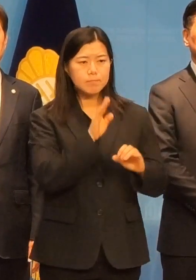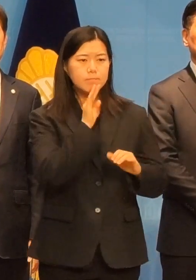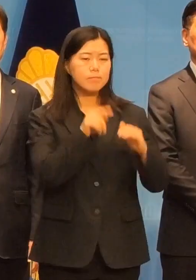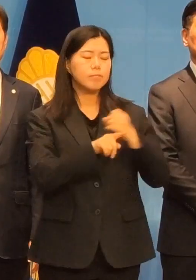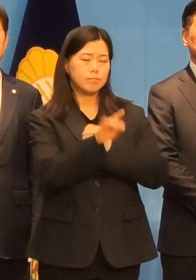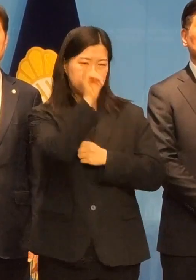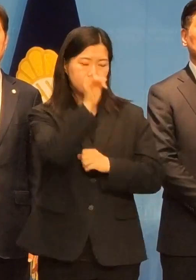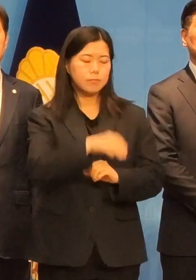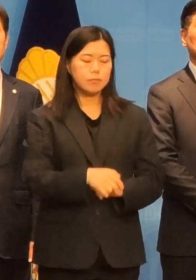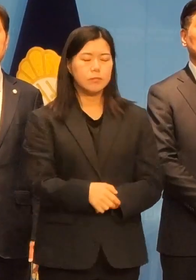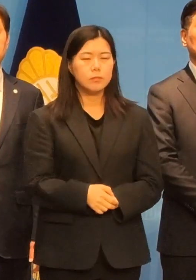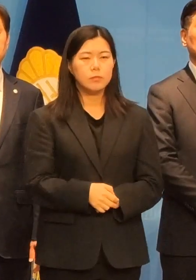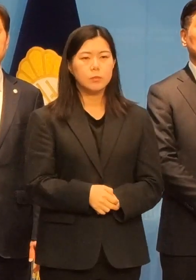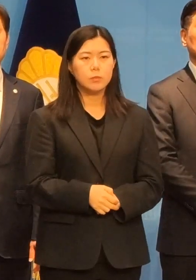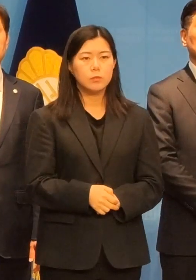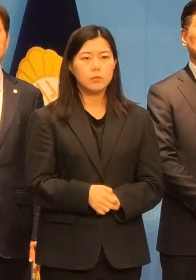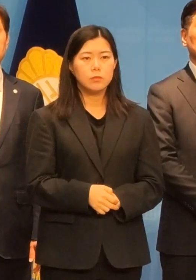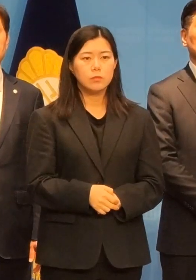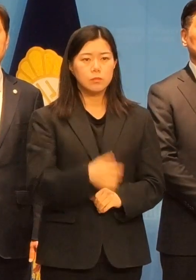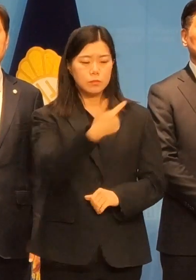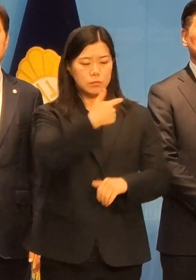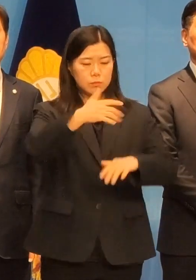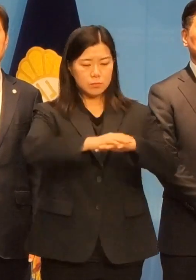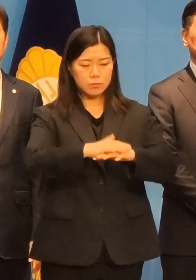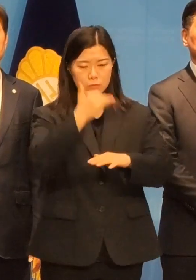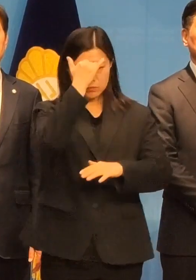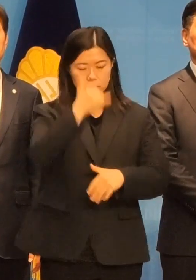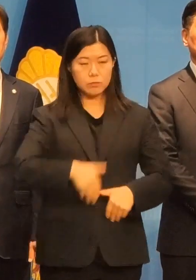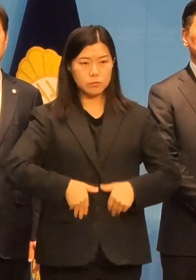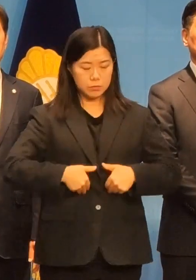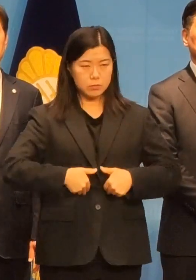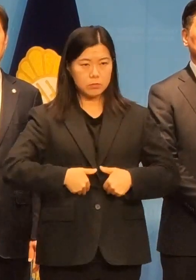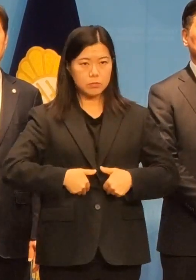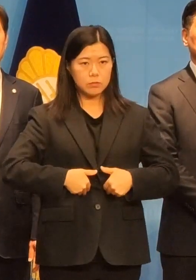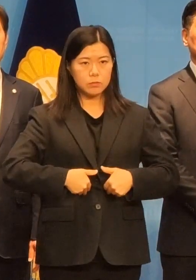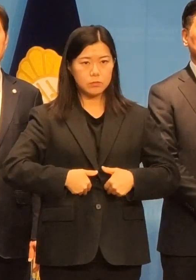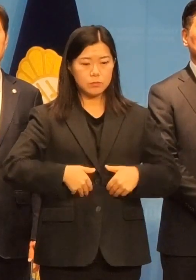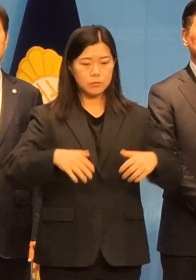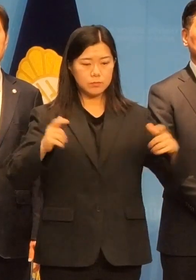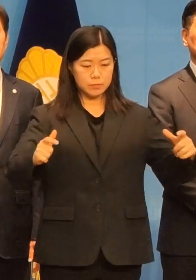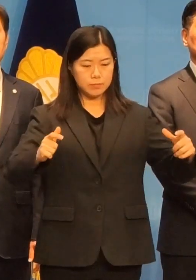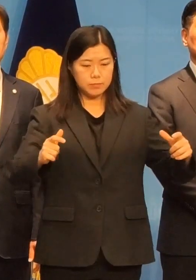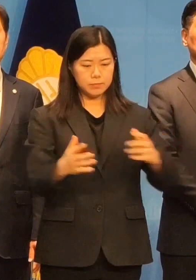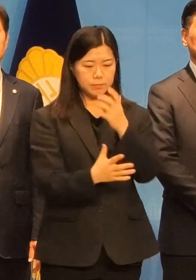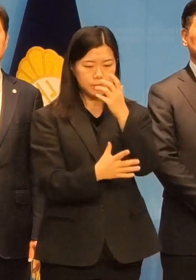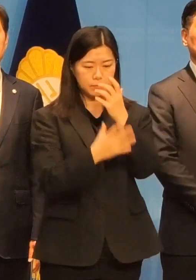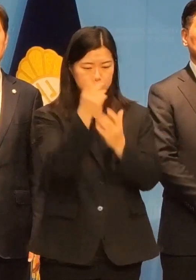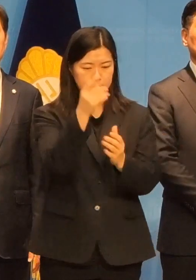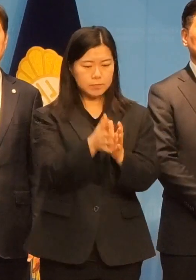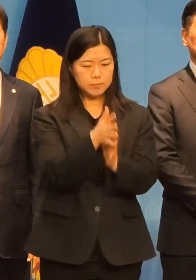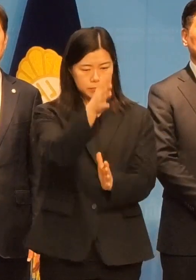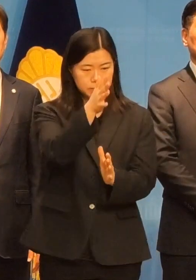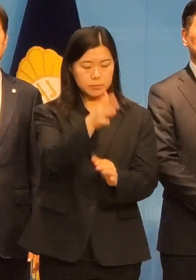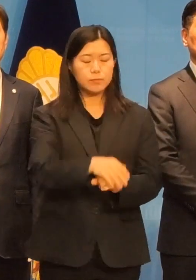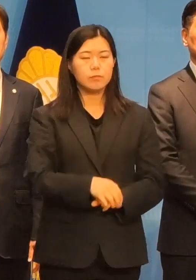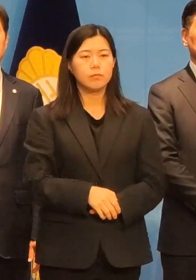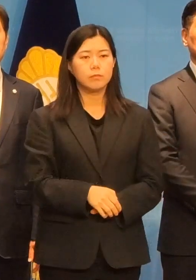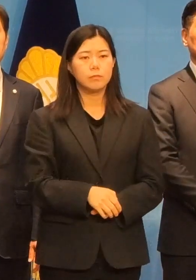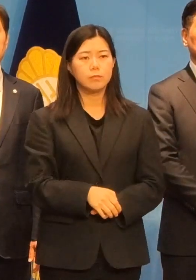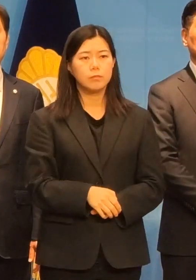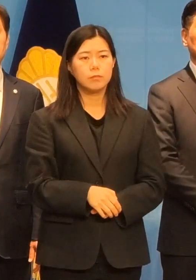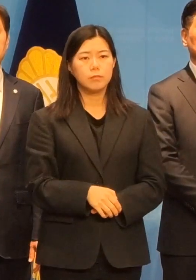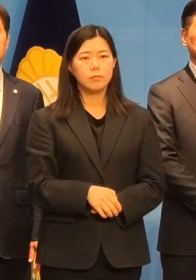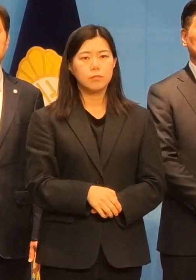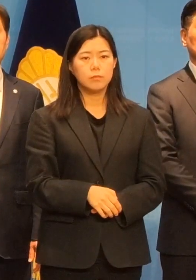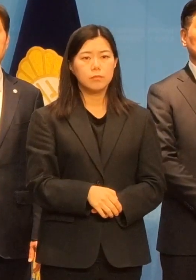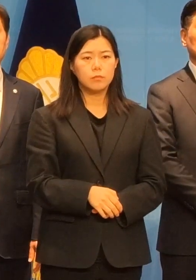깊었습니다. 대전 충남의 통합 특별시에는 수용